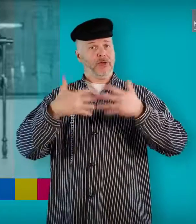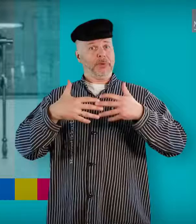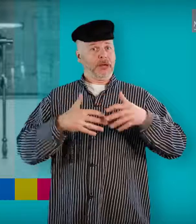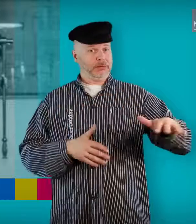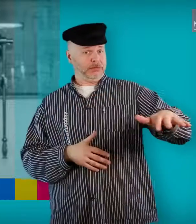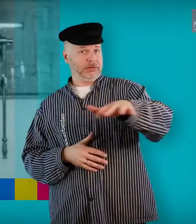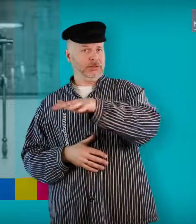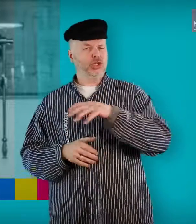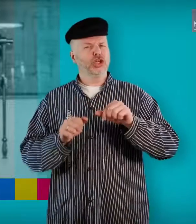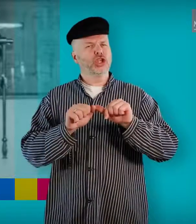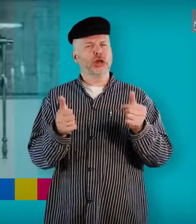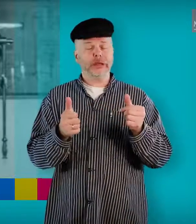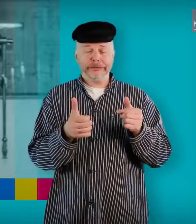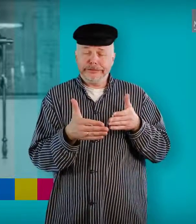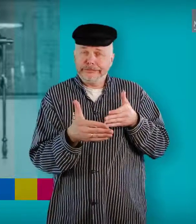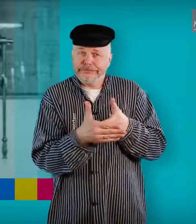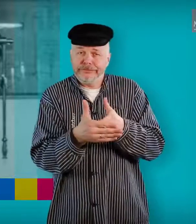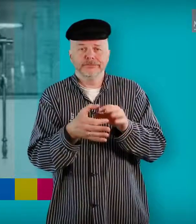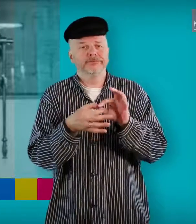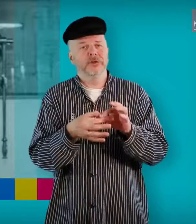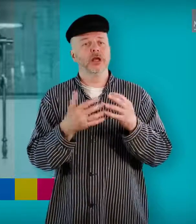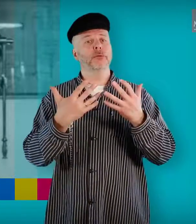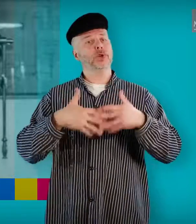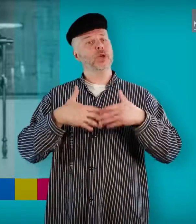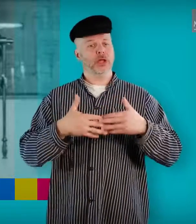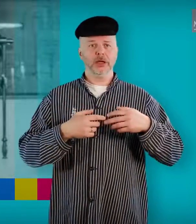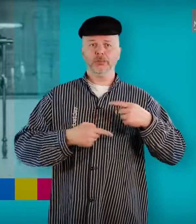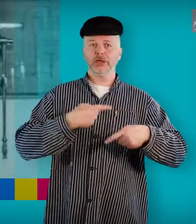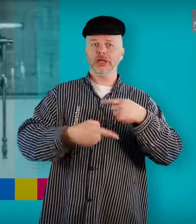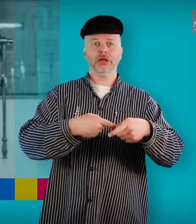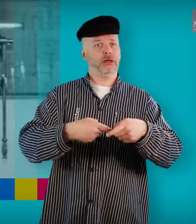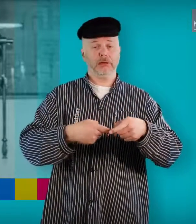I fabrikken var dette den største flaskehalsen i produksjonsprosessen.